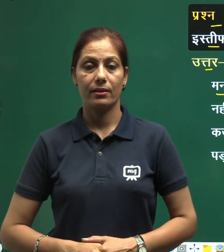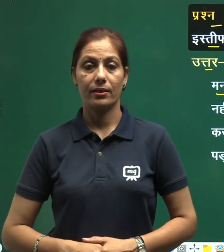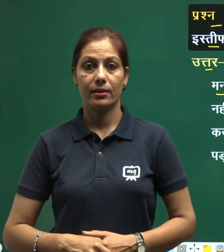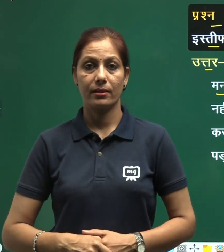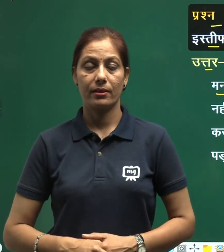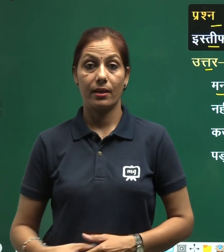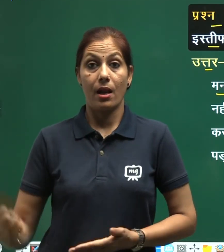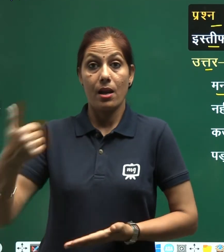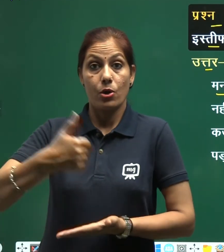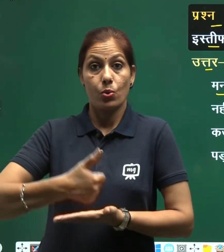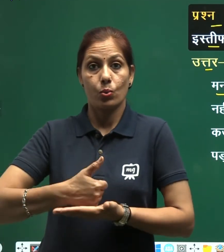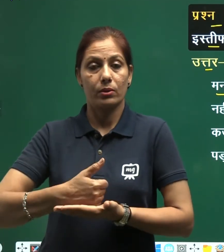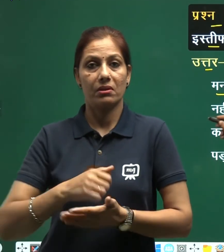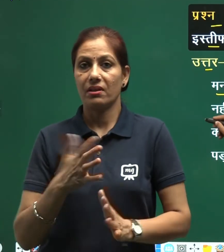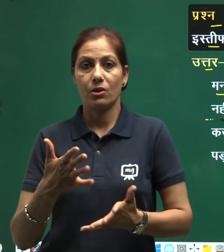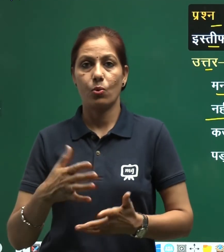नियुक्त न हो पाने के कारण